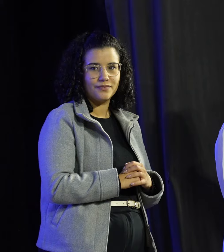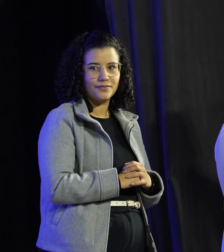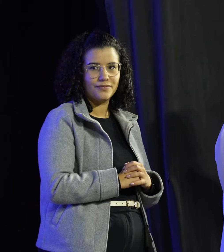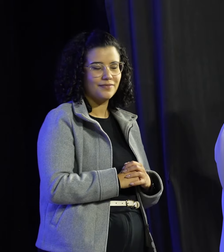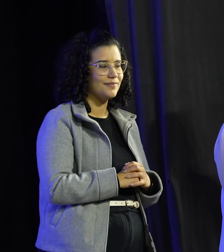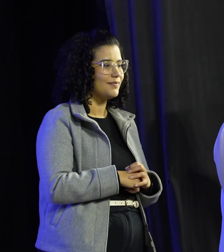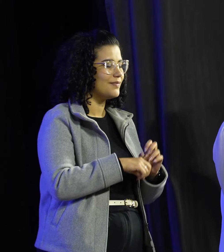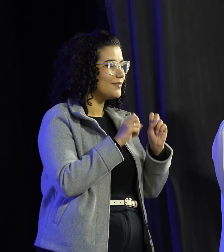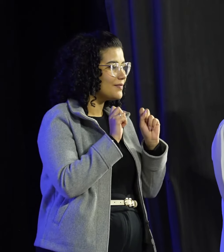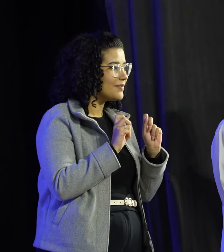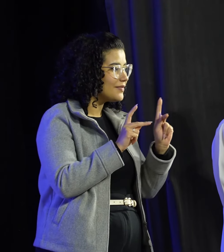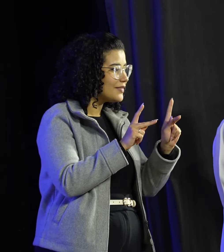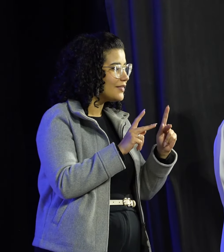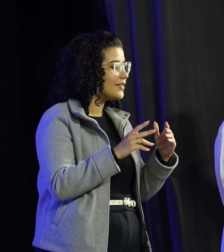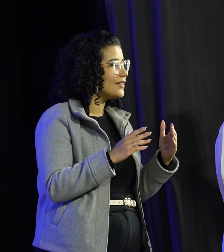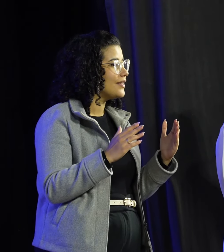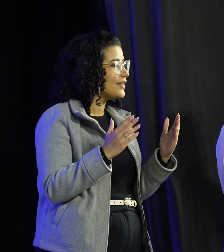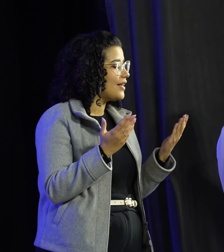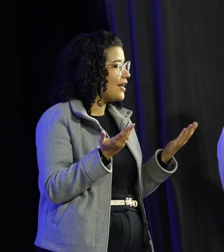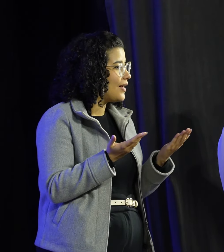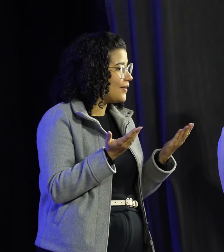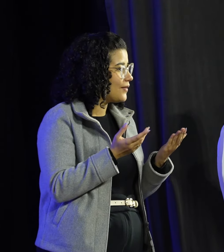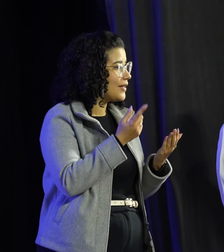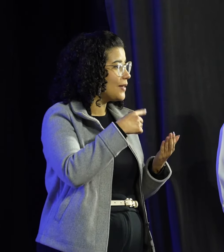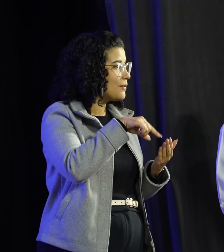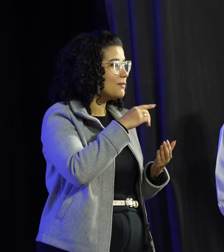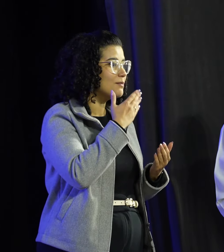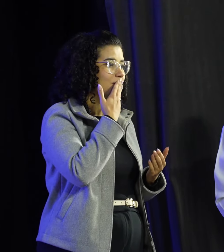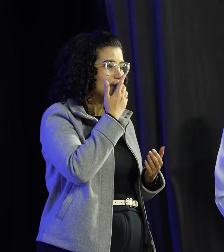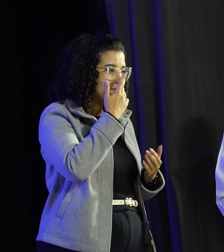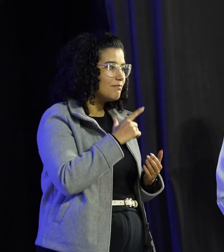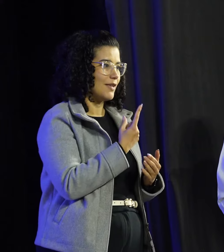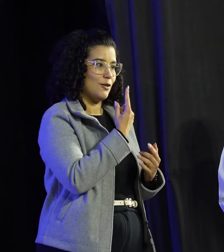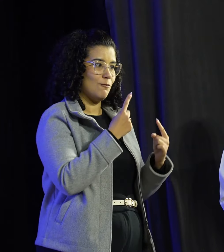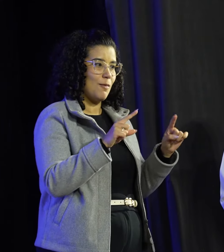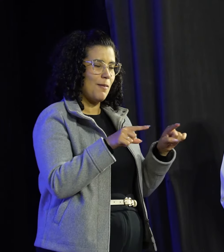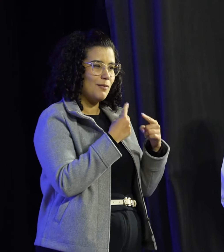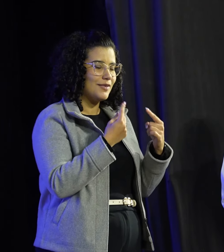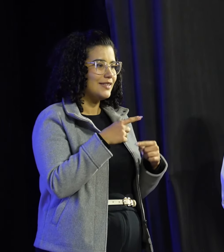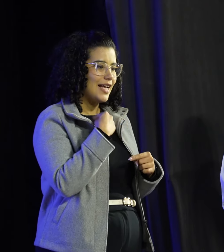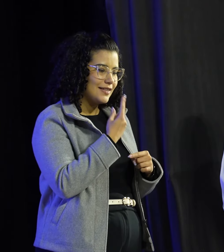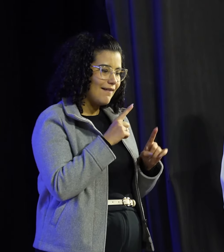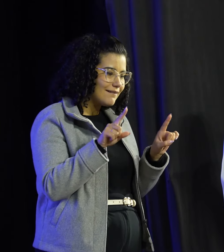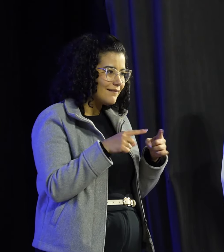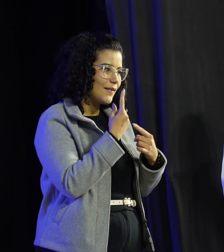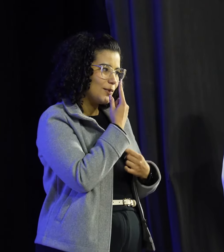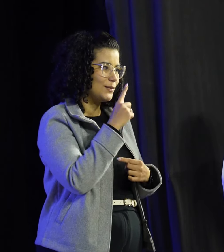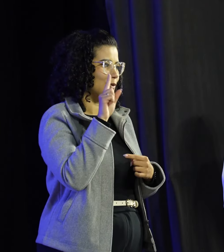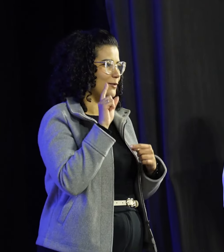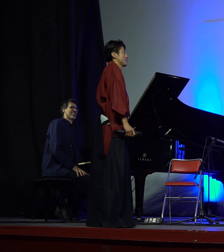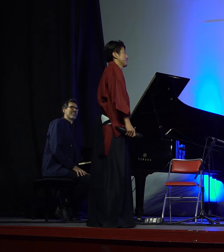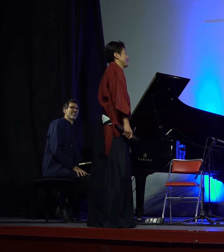それではアンコール、皆さんの知ってるこの曲でいきたいと思います。Ok, então, a pedidos de bis, nós vamos tocar mais uma canção.